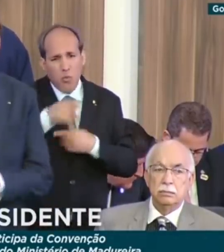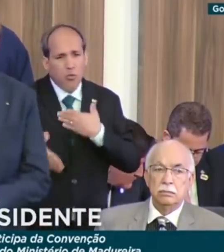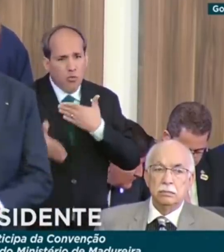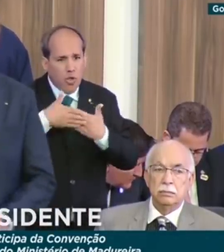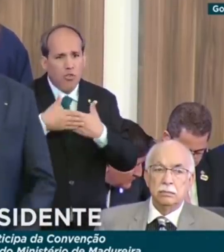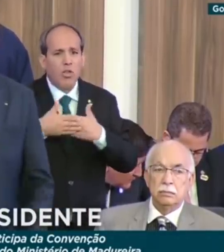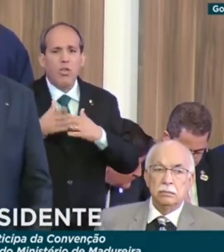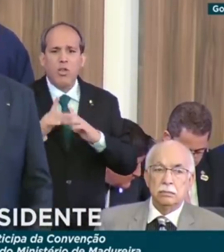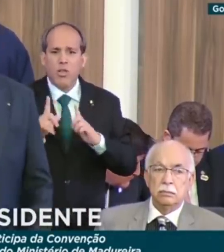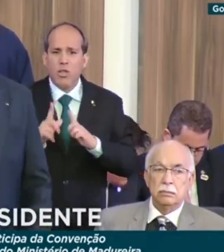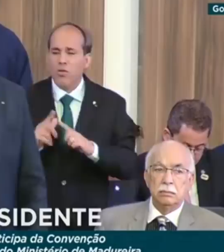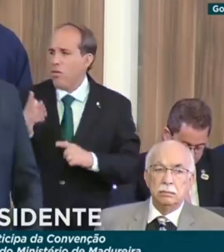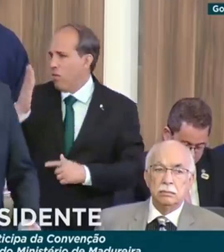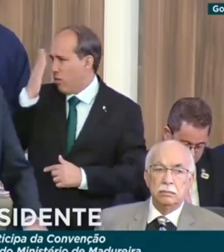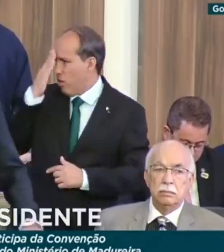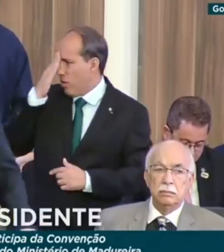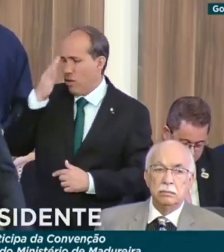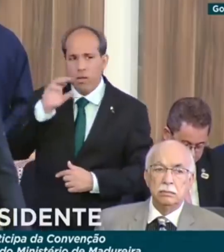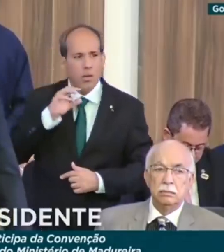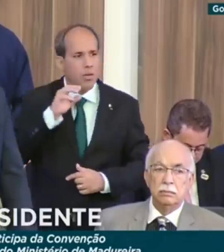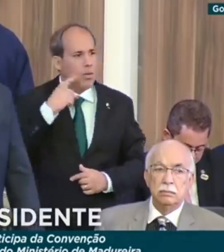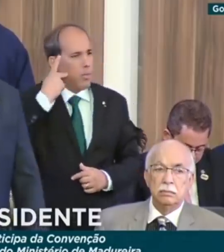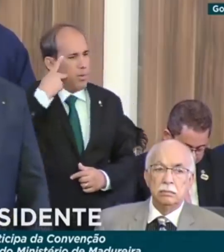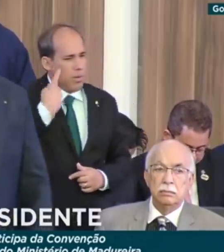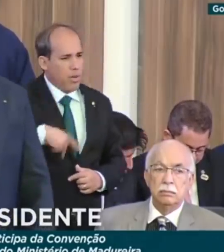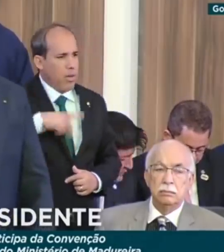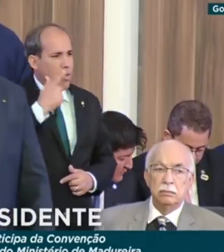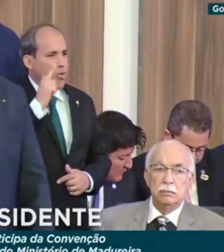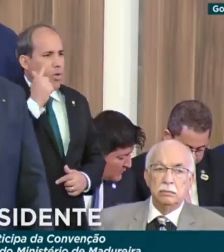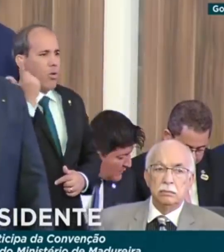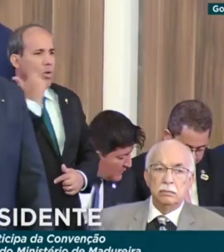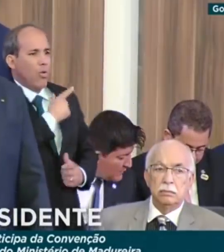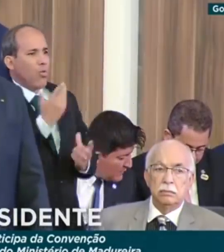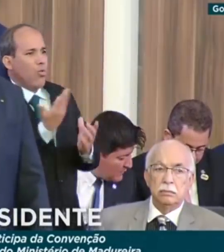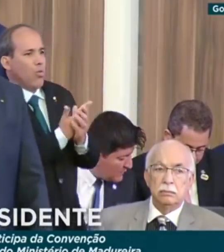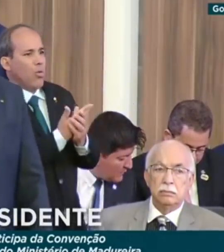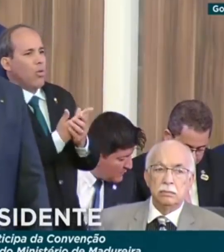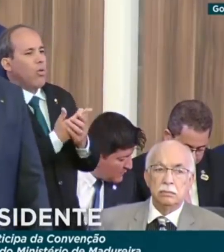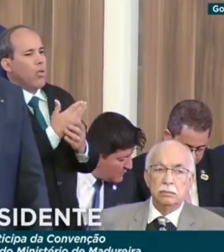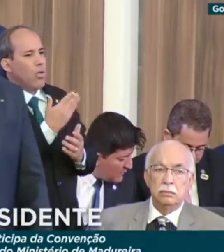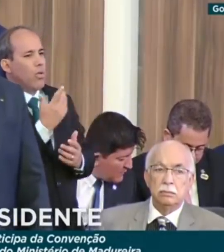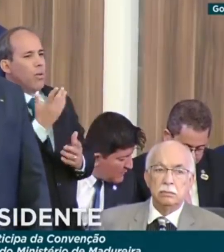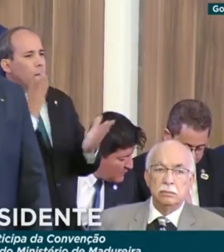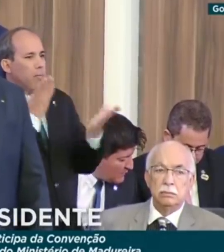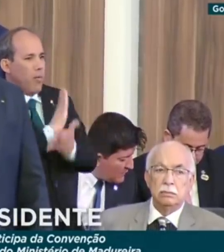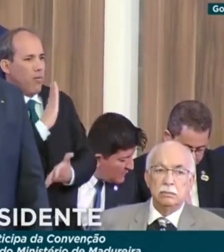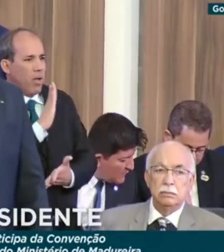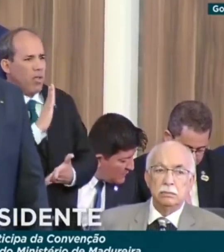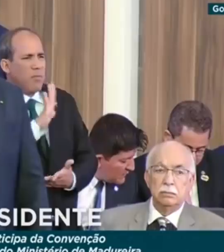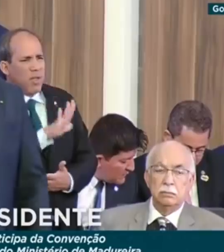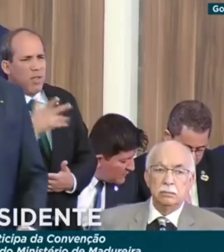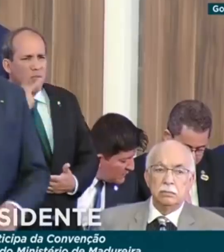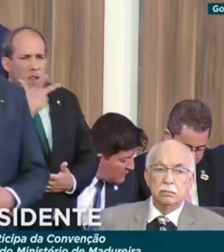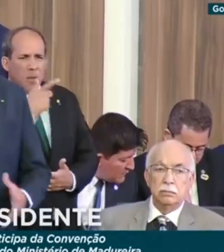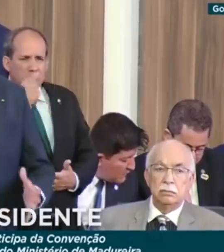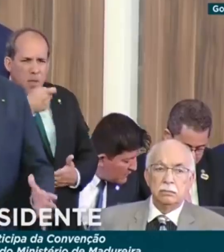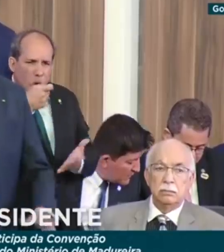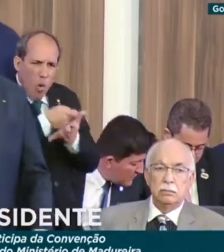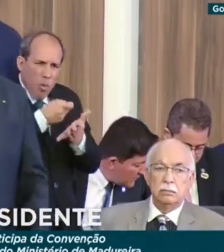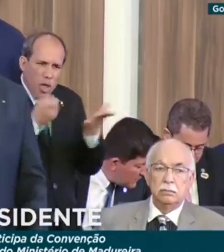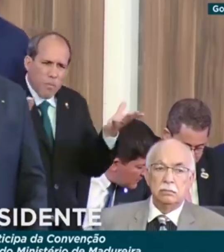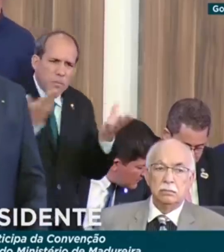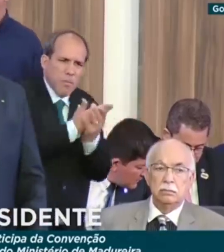Sei que um parlamentar aqui de Goiás entrou com ação na justiça, ganhou uma liminar, mas não precisava